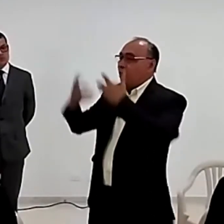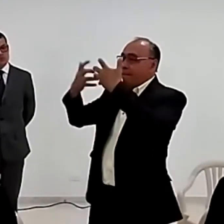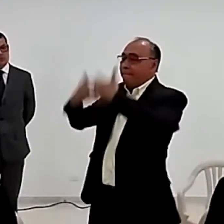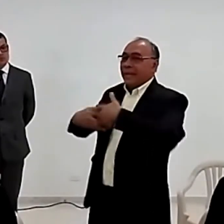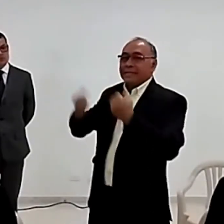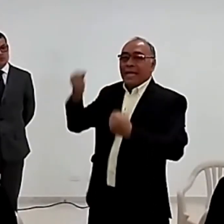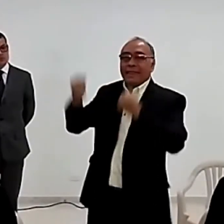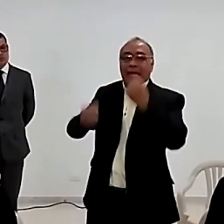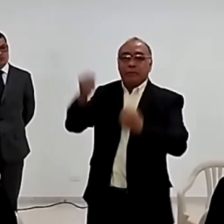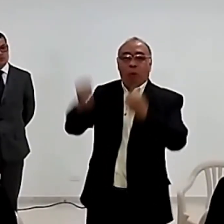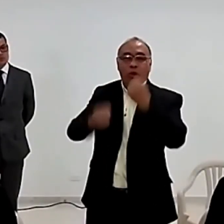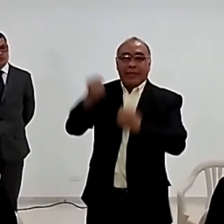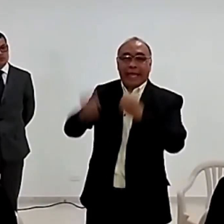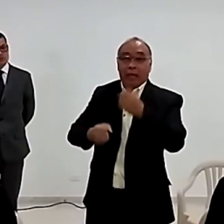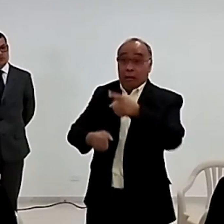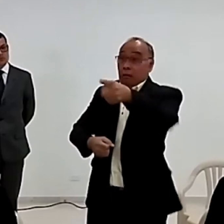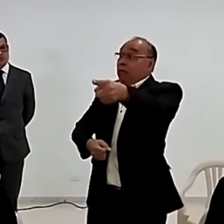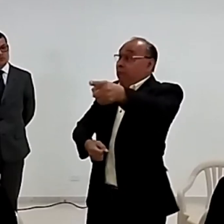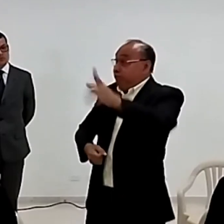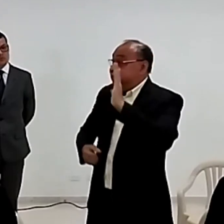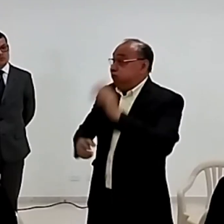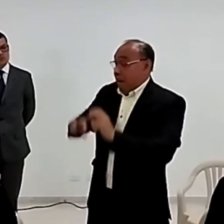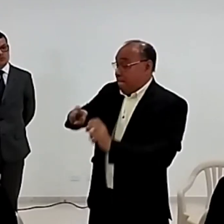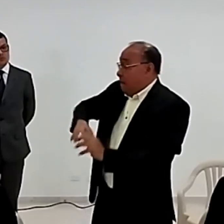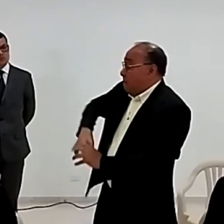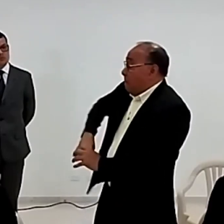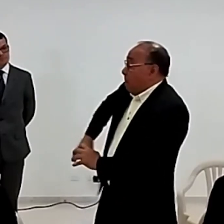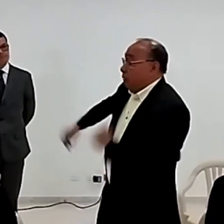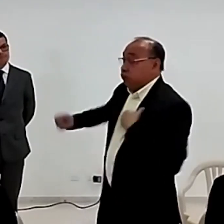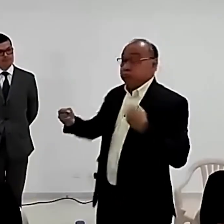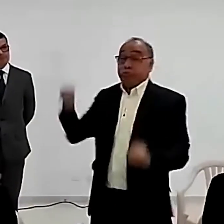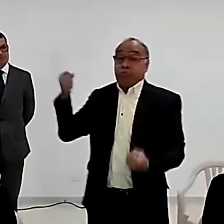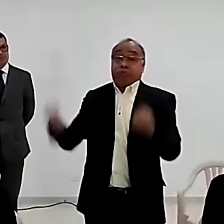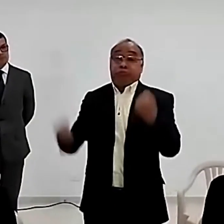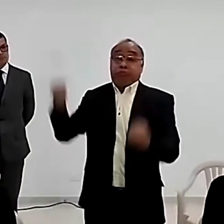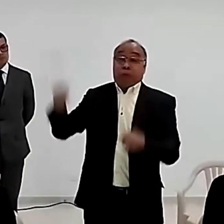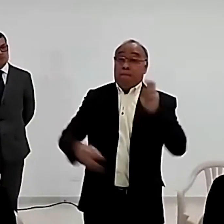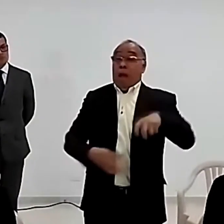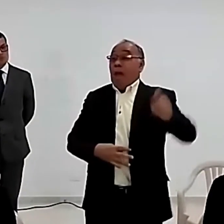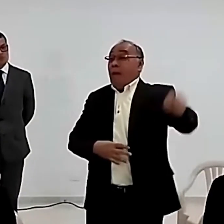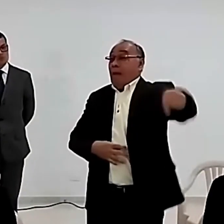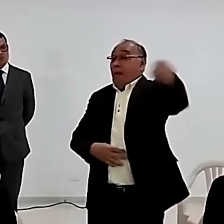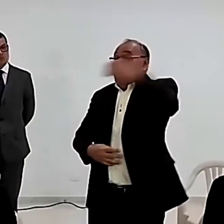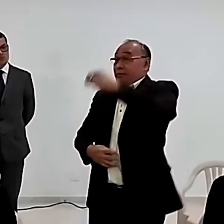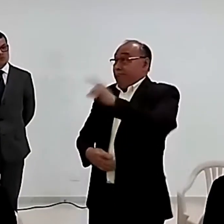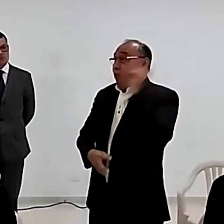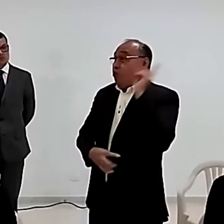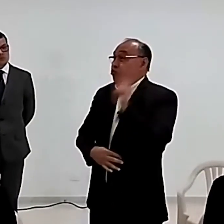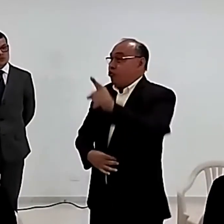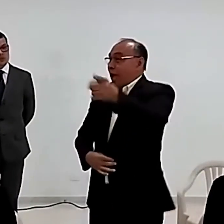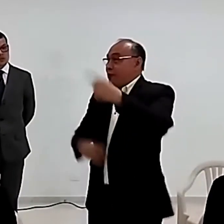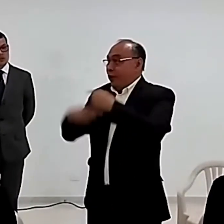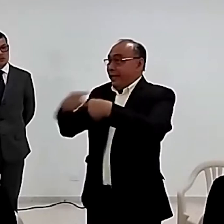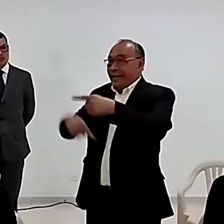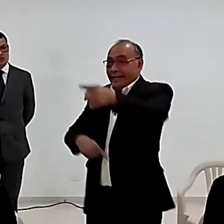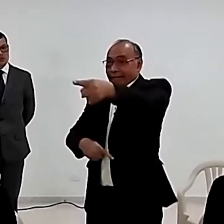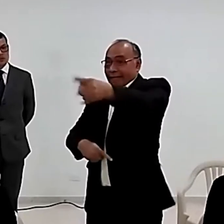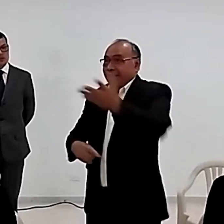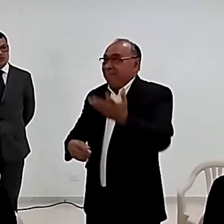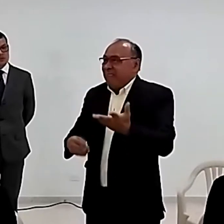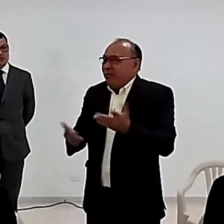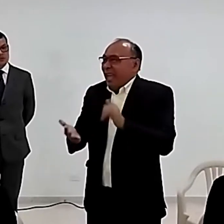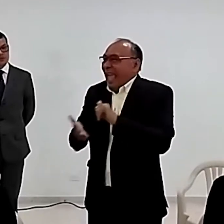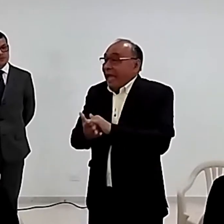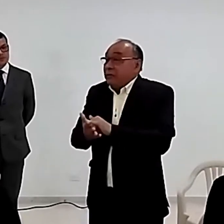de cuando están trabajando con sus familias y que muestra que hay una persona sorda que tiene familia que tiene una empresa de